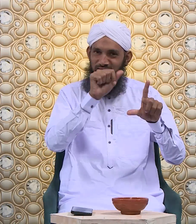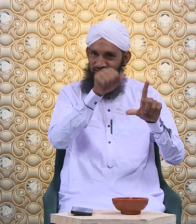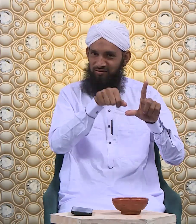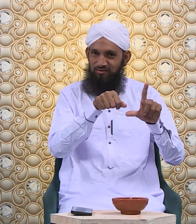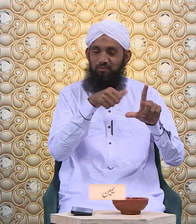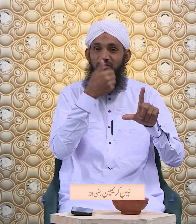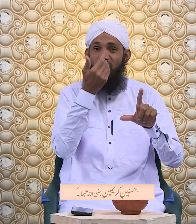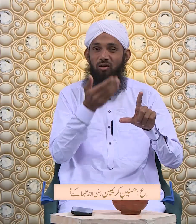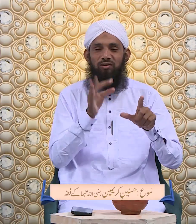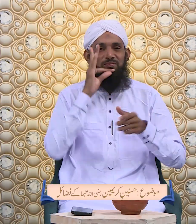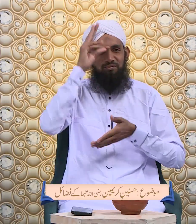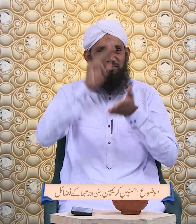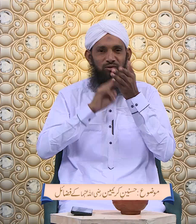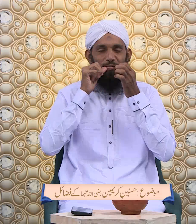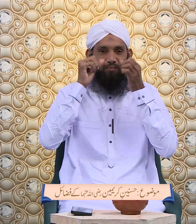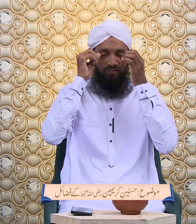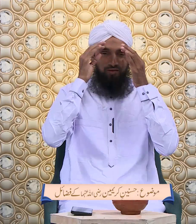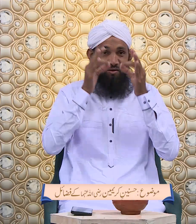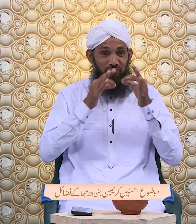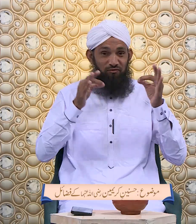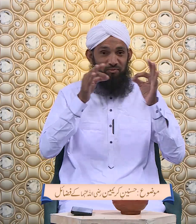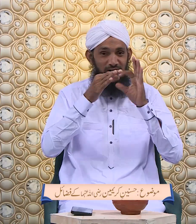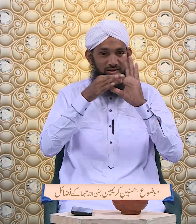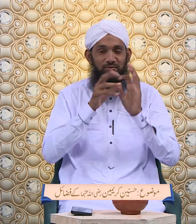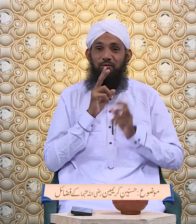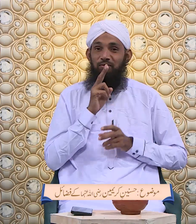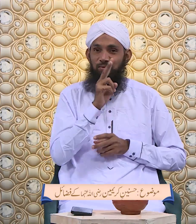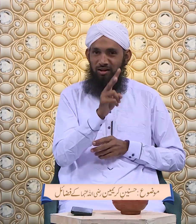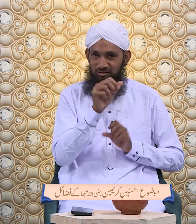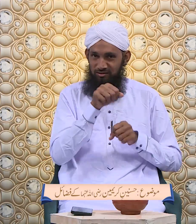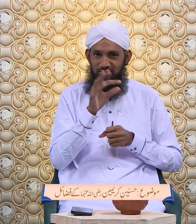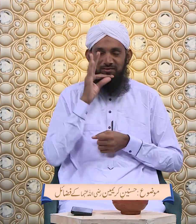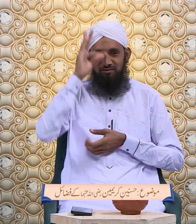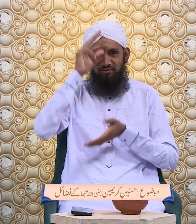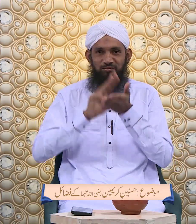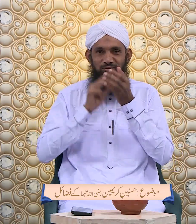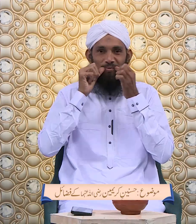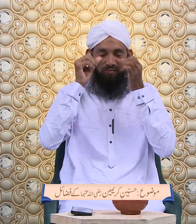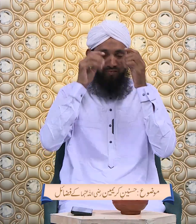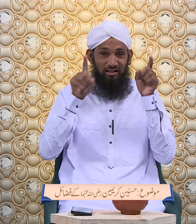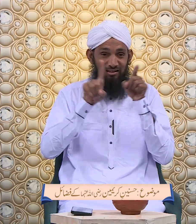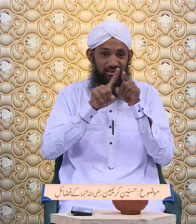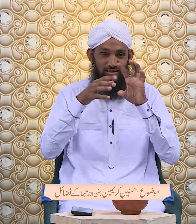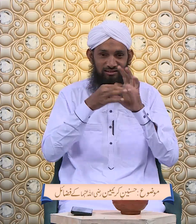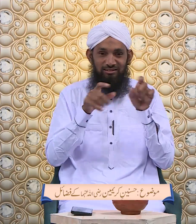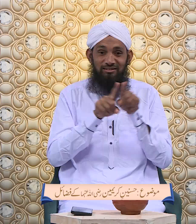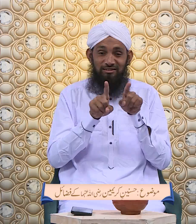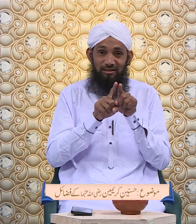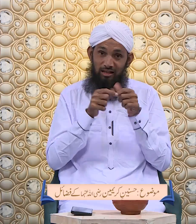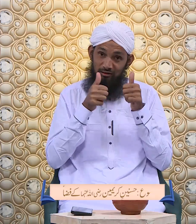اور اہل بیت اتھار کے بارے میں فرمایا کرتے تھے کہ نبی کریم صلی اللہ علیہ وآلہ وسلم کی رشتہ دار مجھے اپنے رشتہ دار